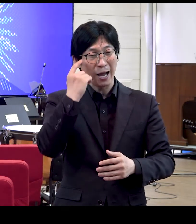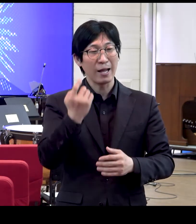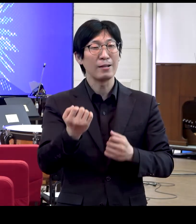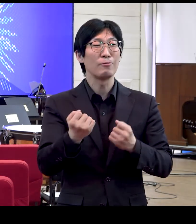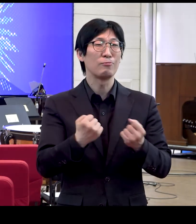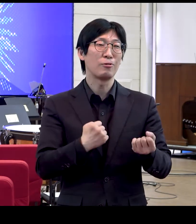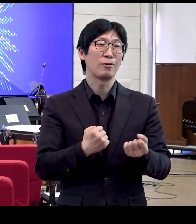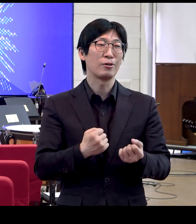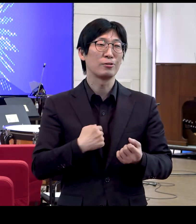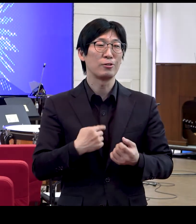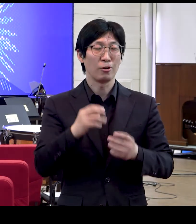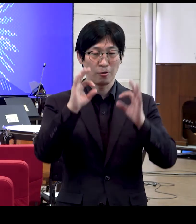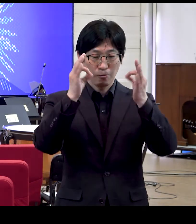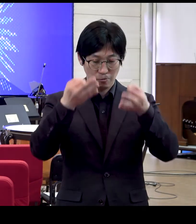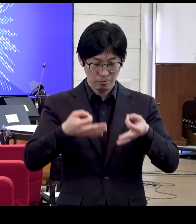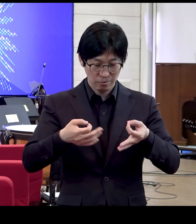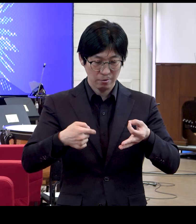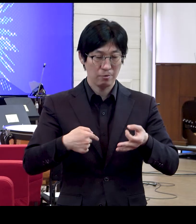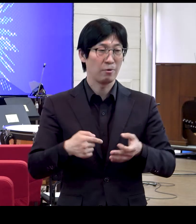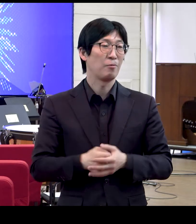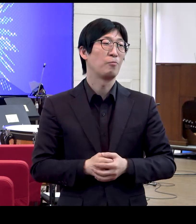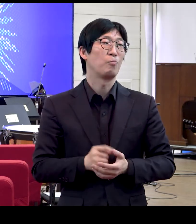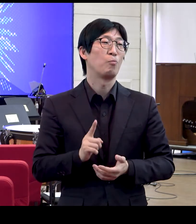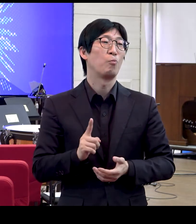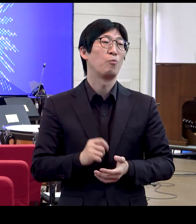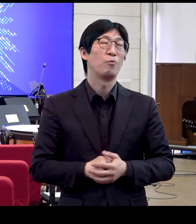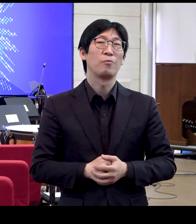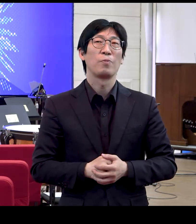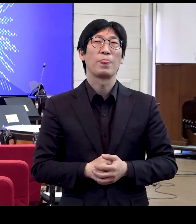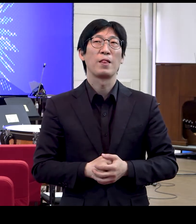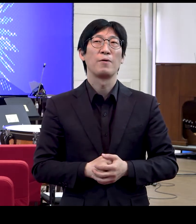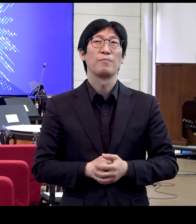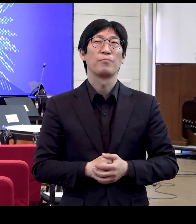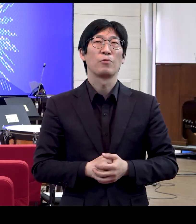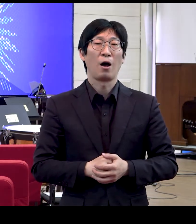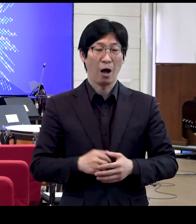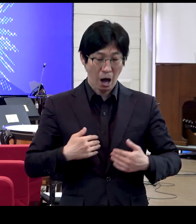되는 순간 그들이 임한 결론이 뭐냐,